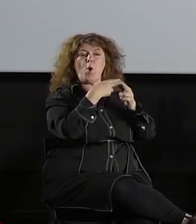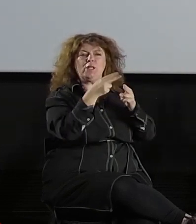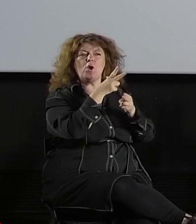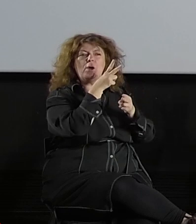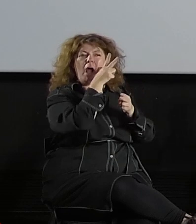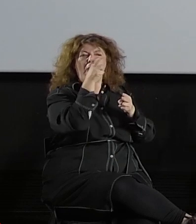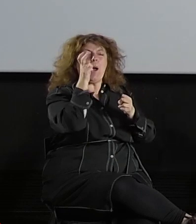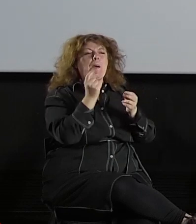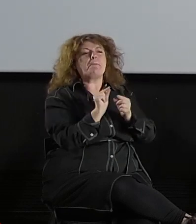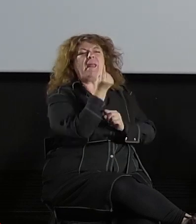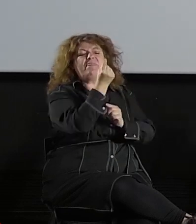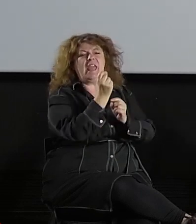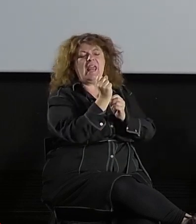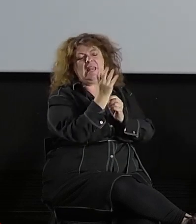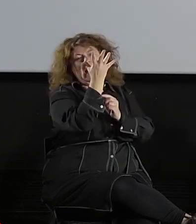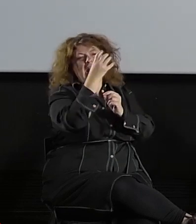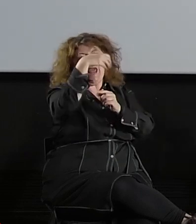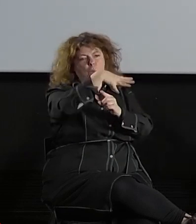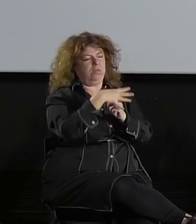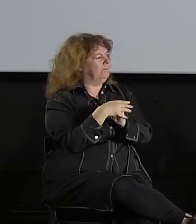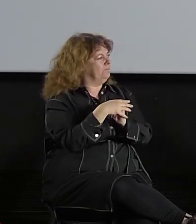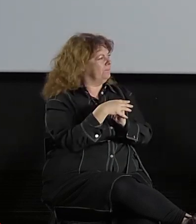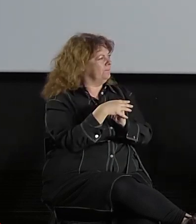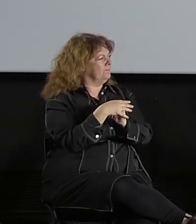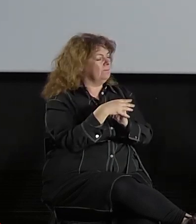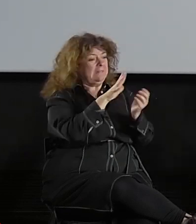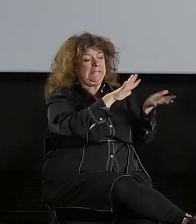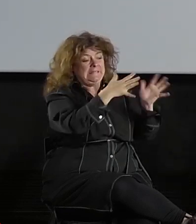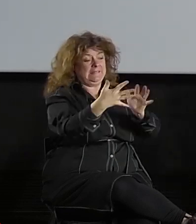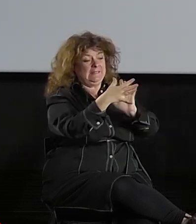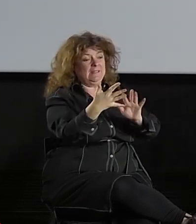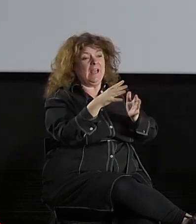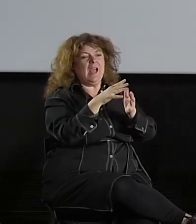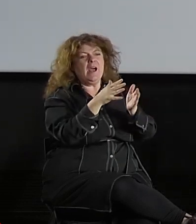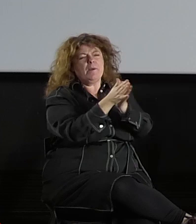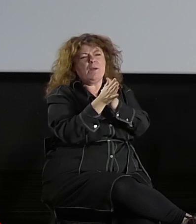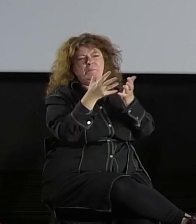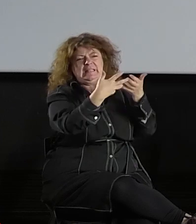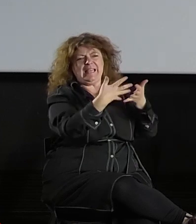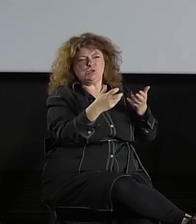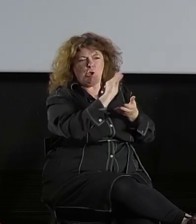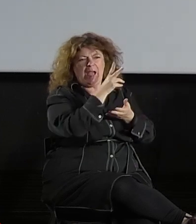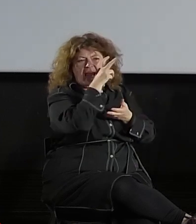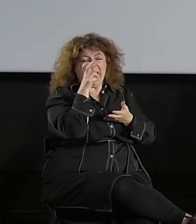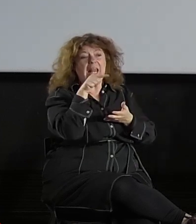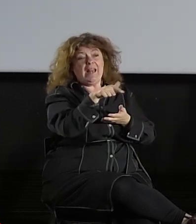prende la luz que que sí que tradujeron unos cuantos textos de Helen Keller y ella también pues